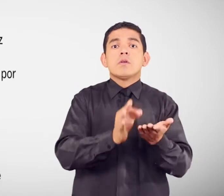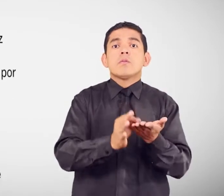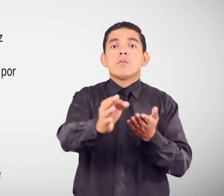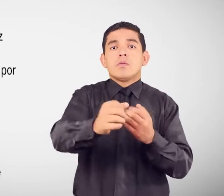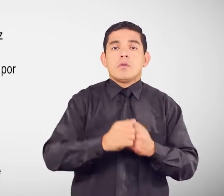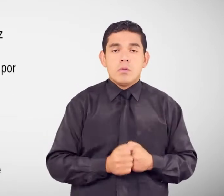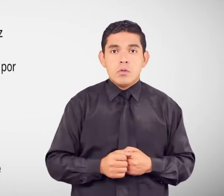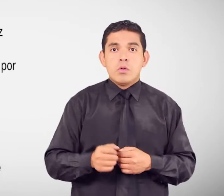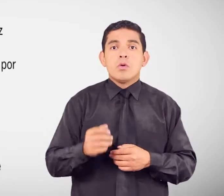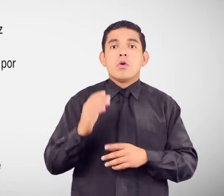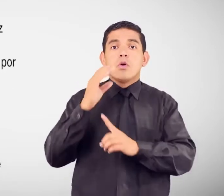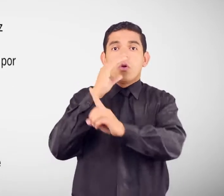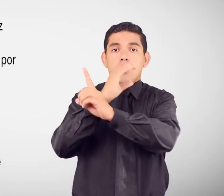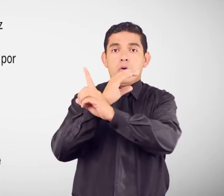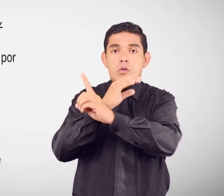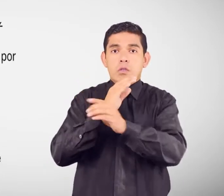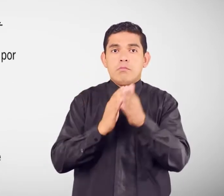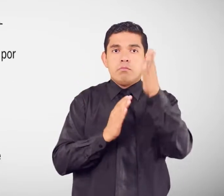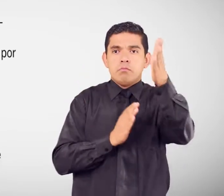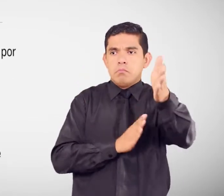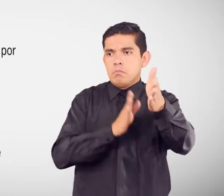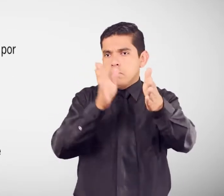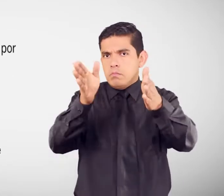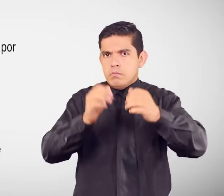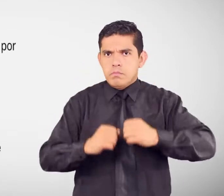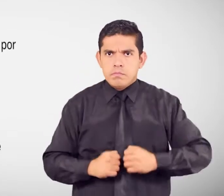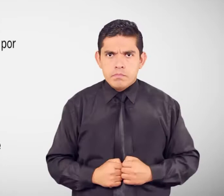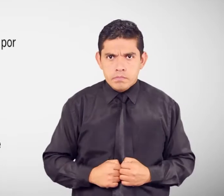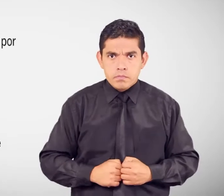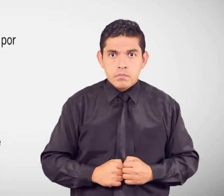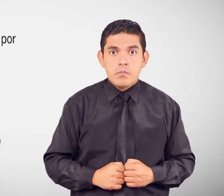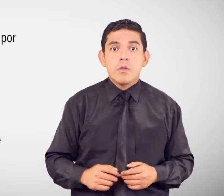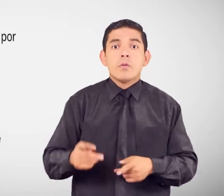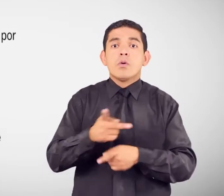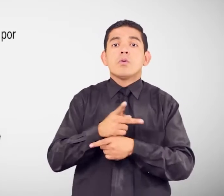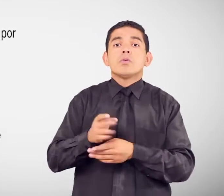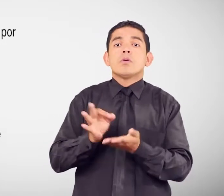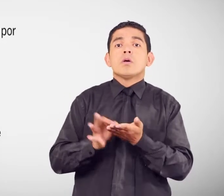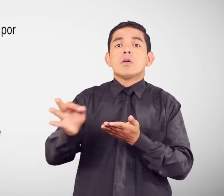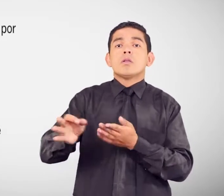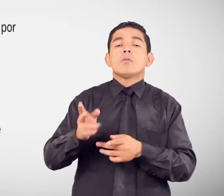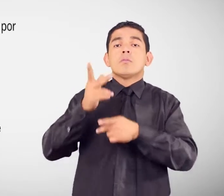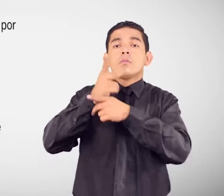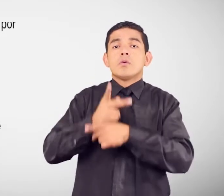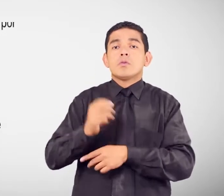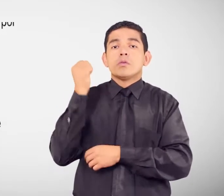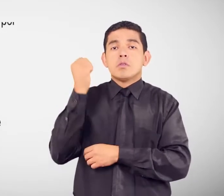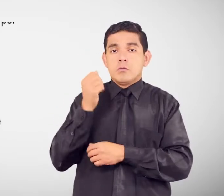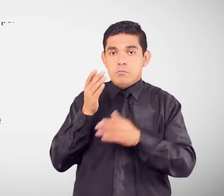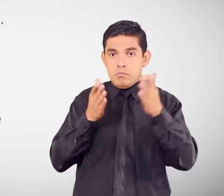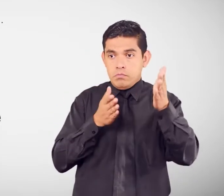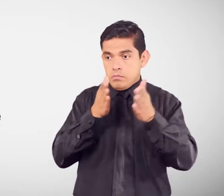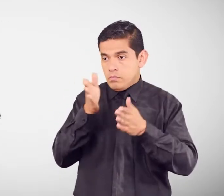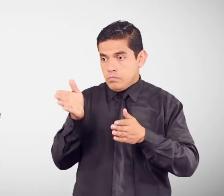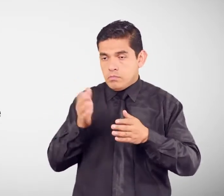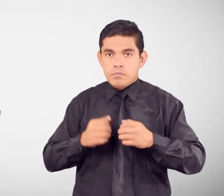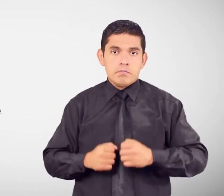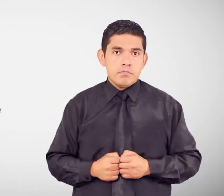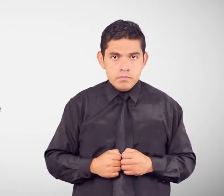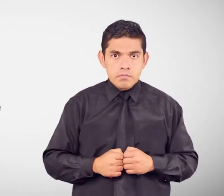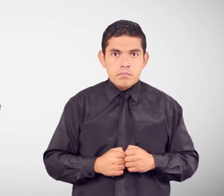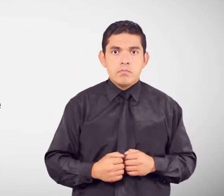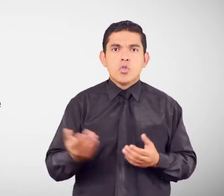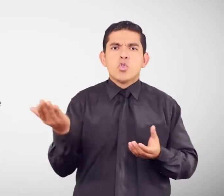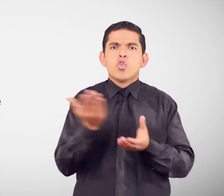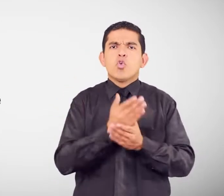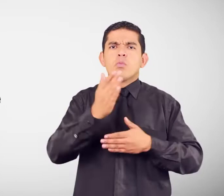Igualdad de Discapacidades Conadis Consejos cantonales de protección de derechos Documentos que se deben presentar